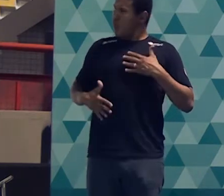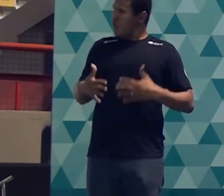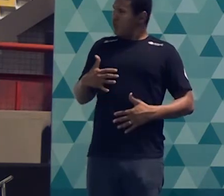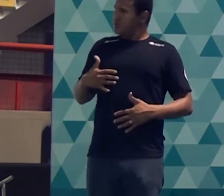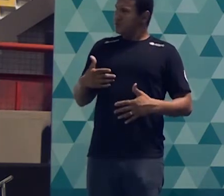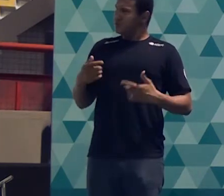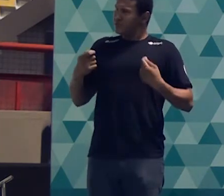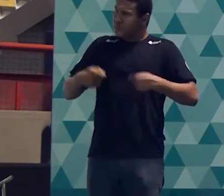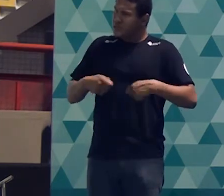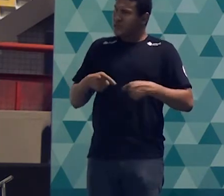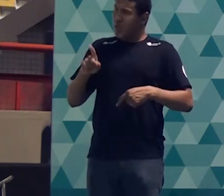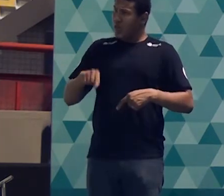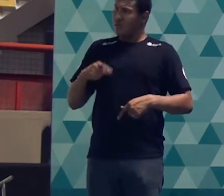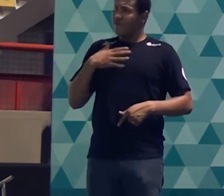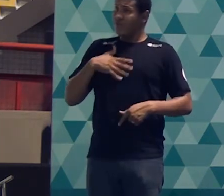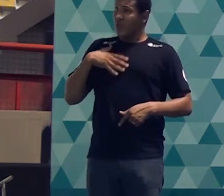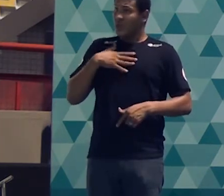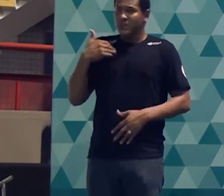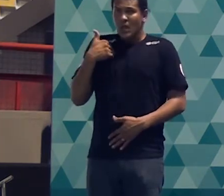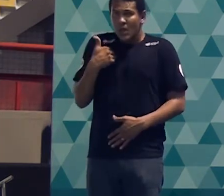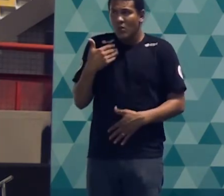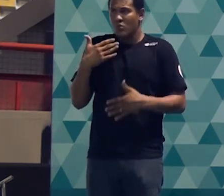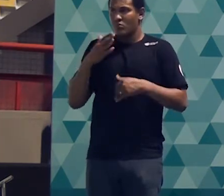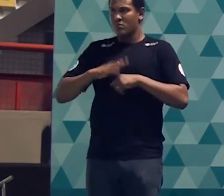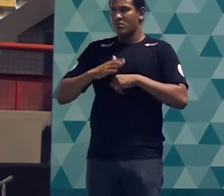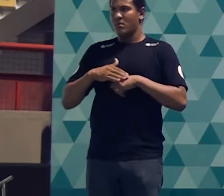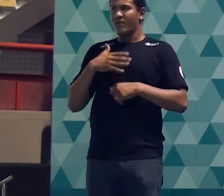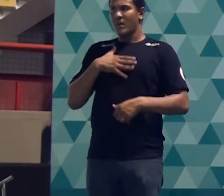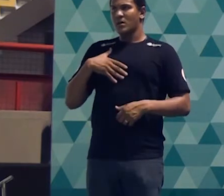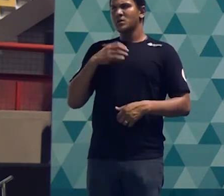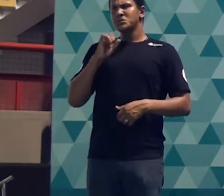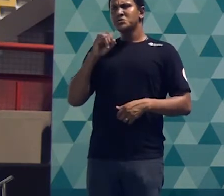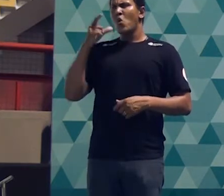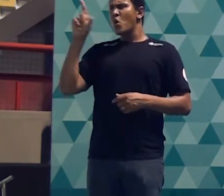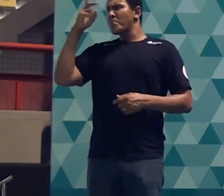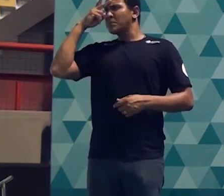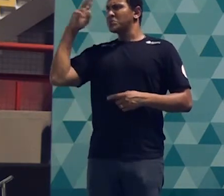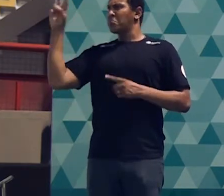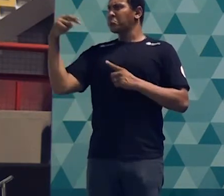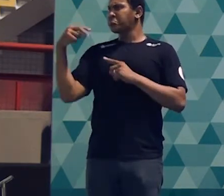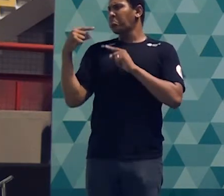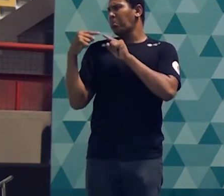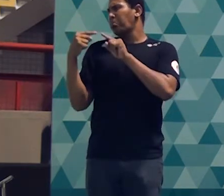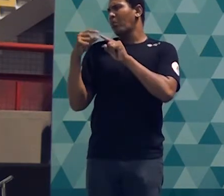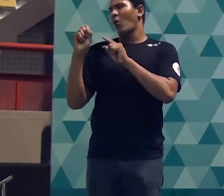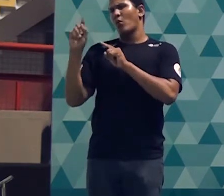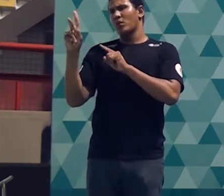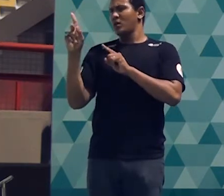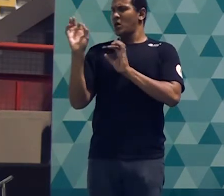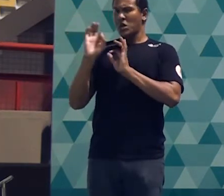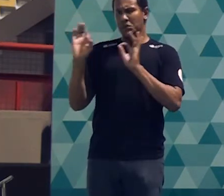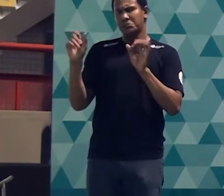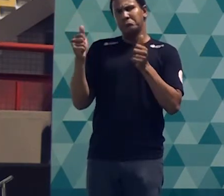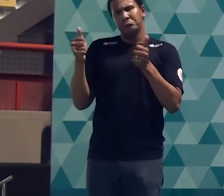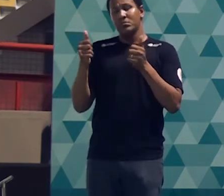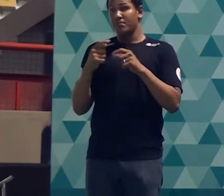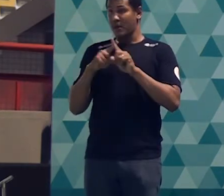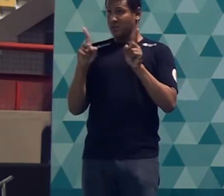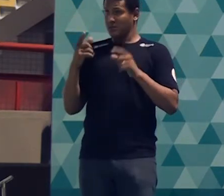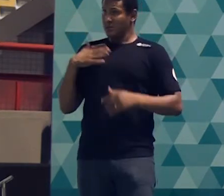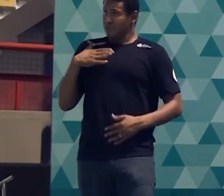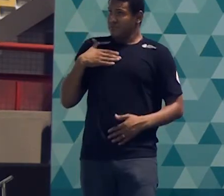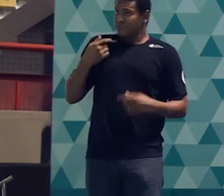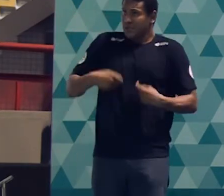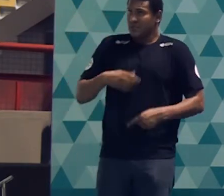estar feliz para mim. Se outra pessoa gostar, se o gosto coincidir, ótimo. Mas eu tenho que ser feliz para